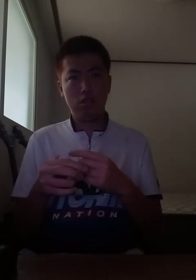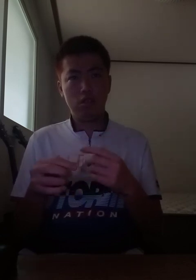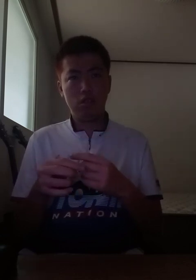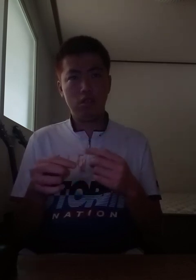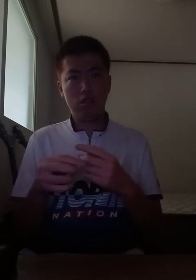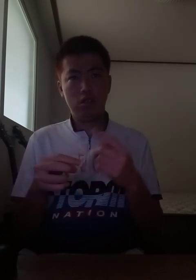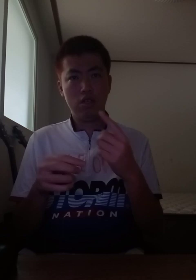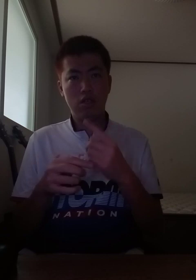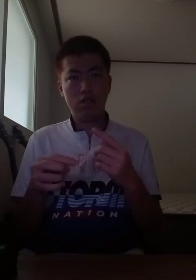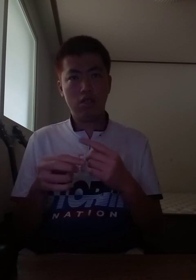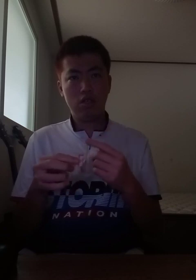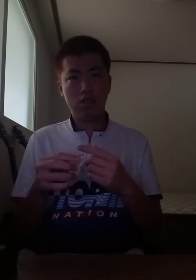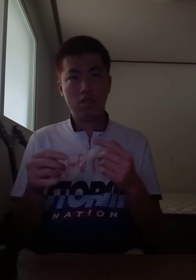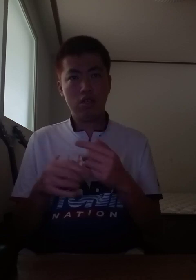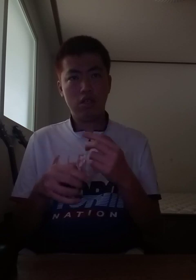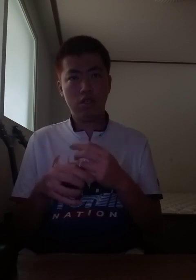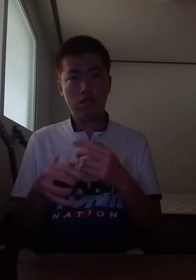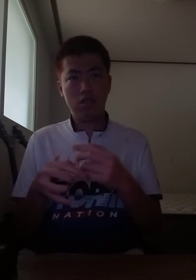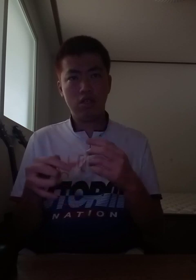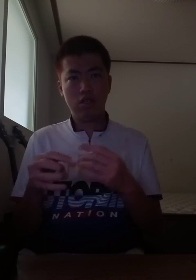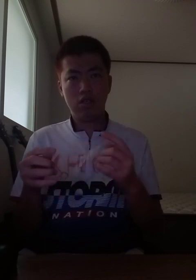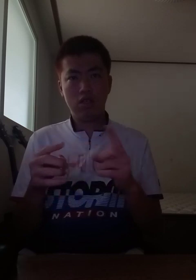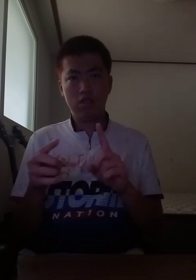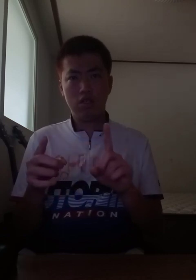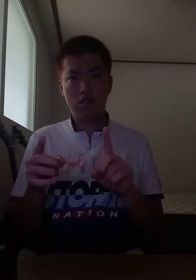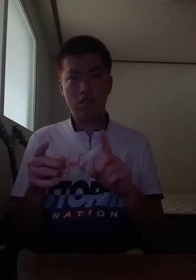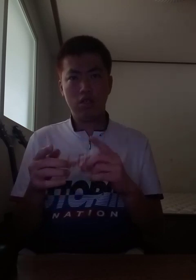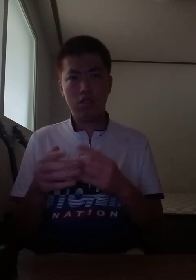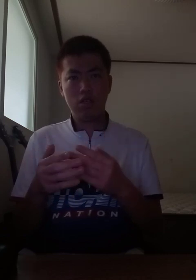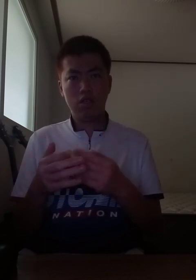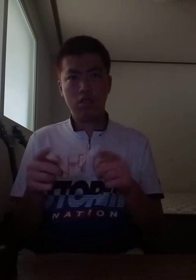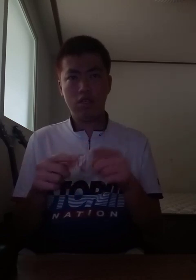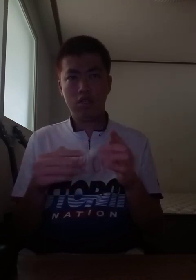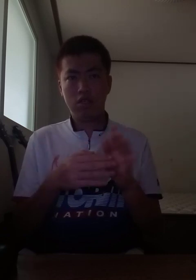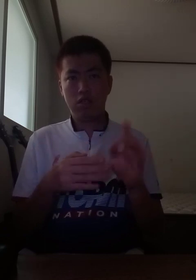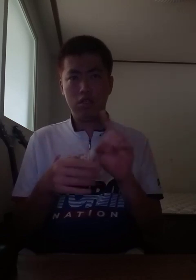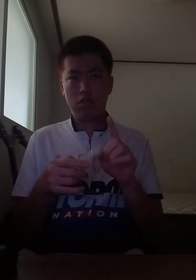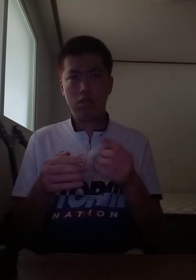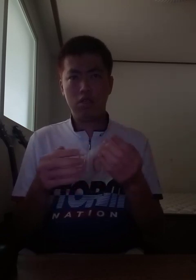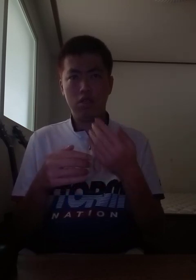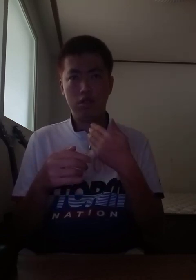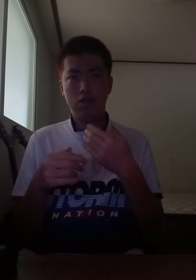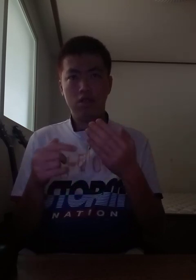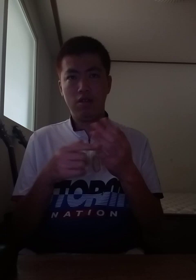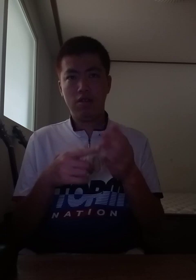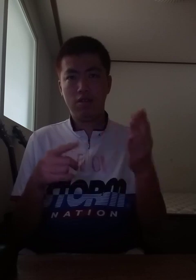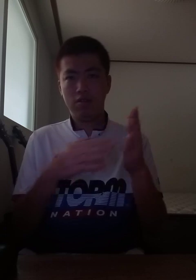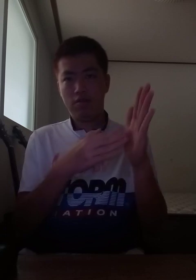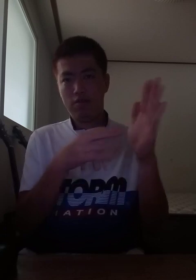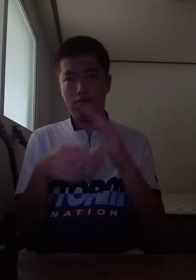바뀝니다. 버스를 직접 보는 기사님들 입장에선 어떤 어려움이 있을지 또 승객들은 어떨지 제가 직접 한번 버스를 타보겠습니다.